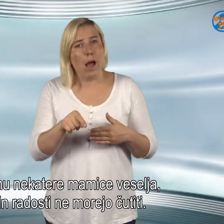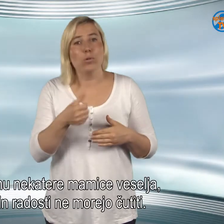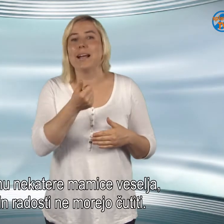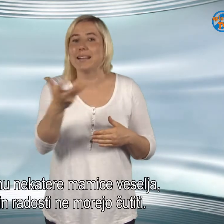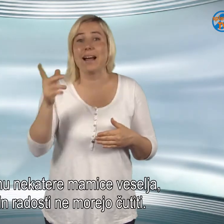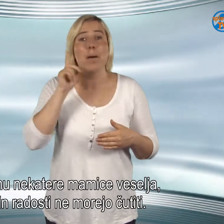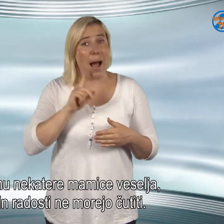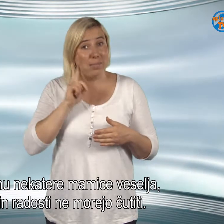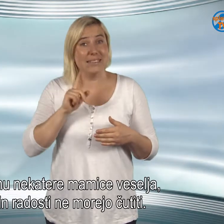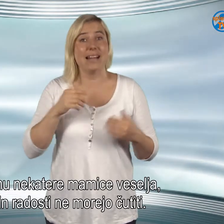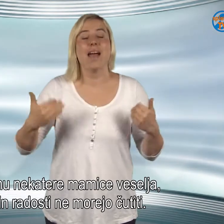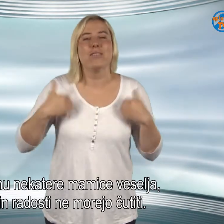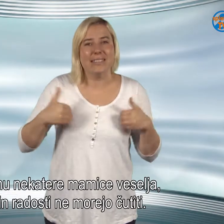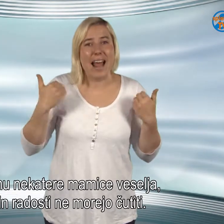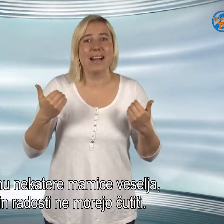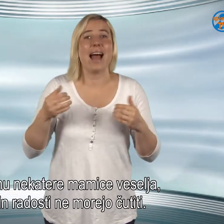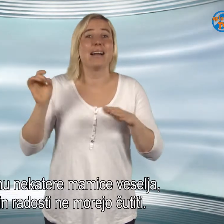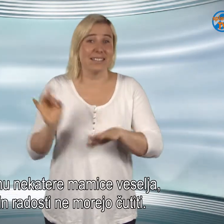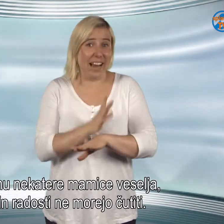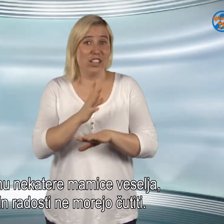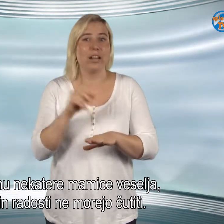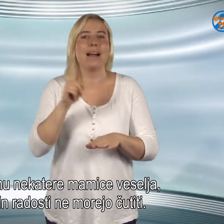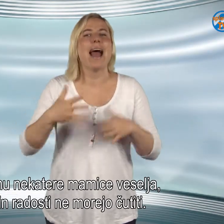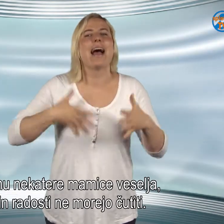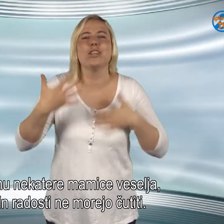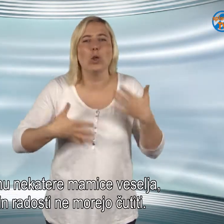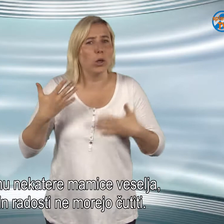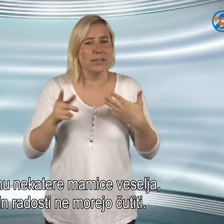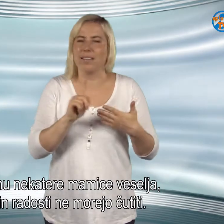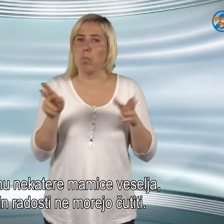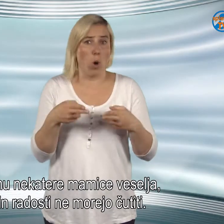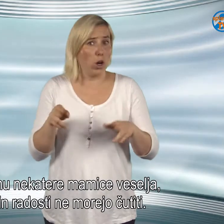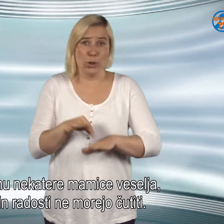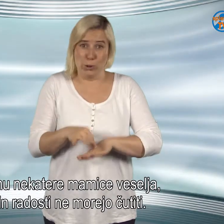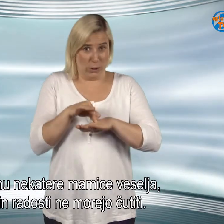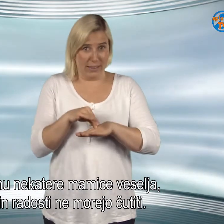Kljub temu nekatere mamice veselja, sreče in radosti ne morejo čutiti.